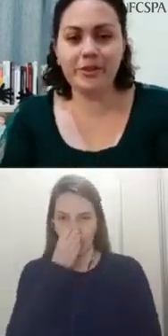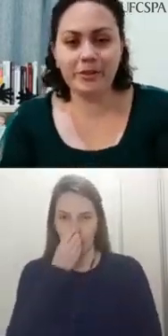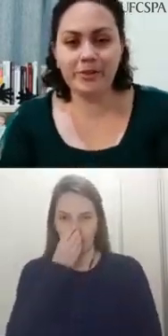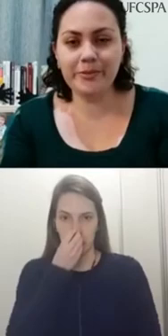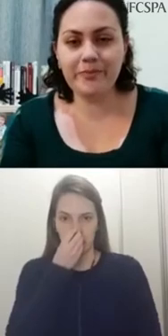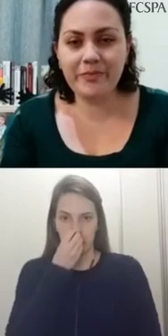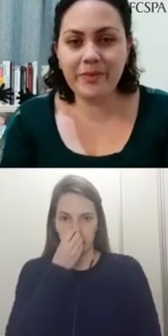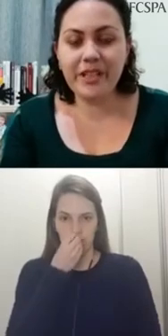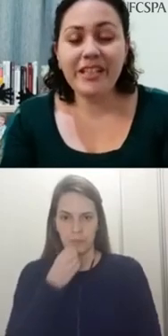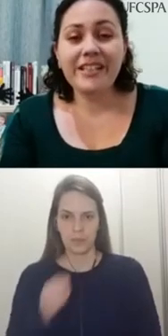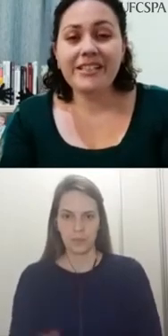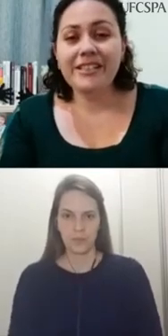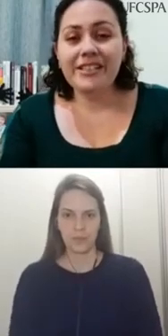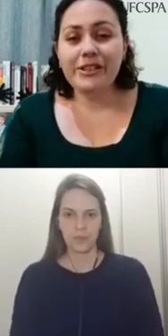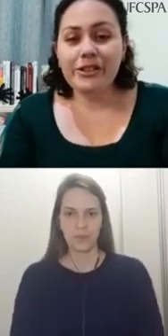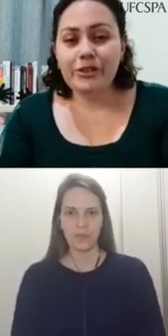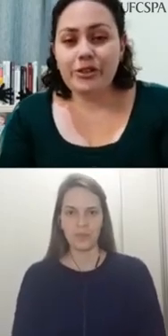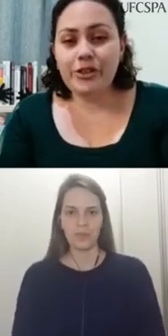Perfeito.